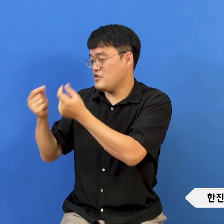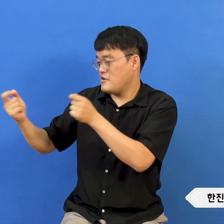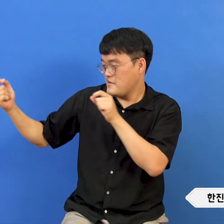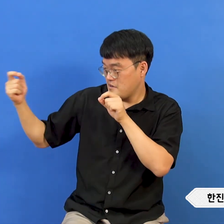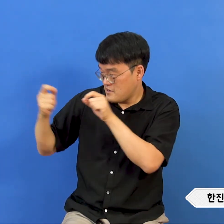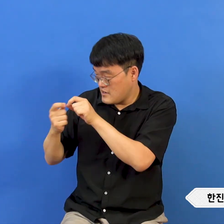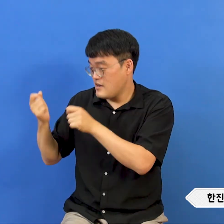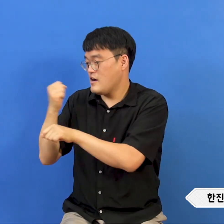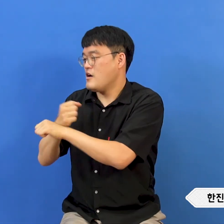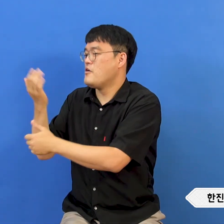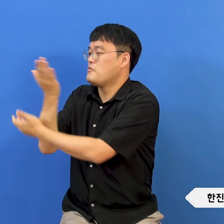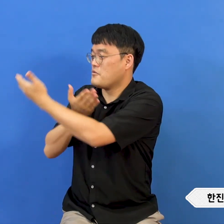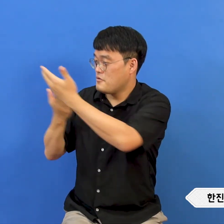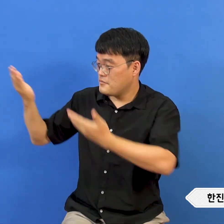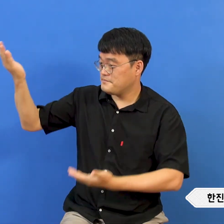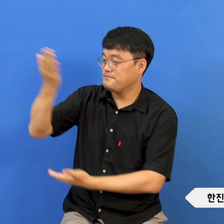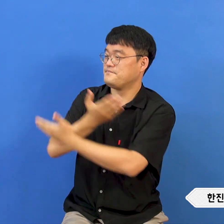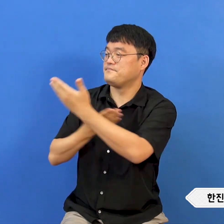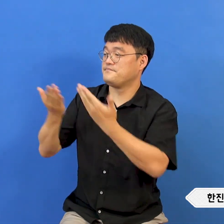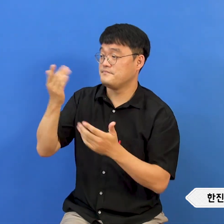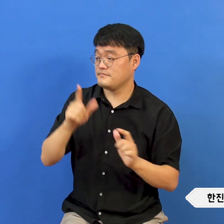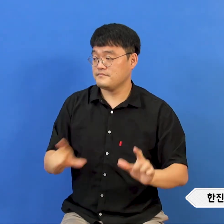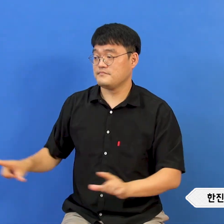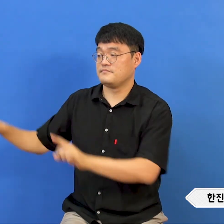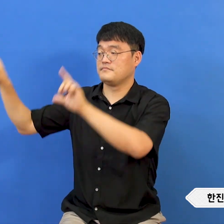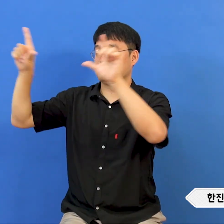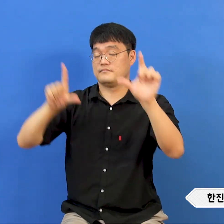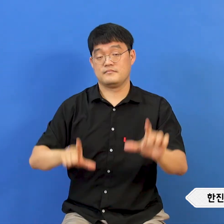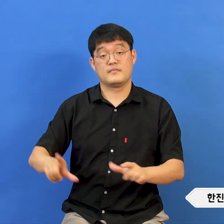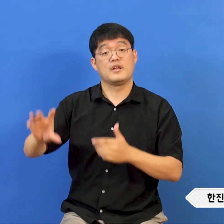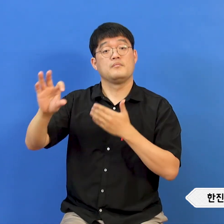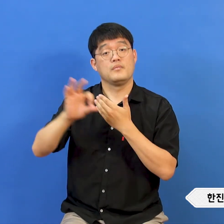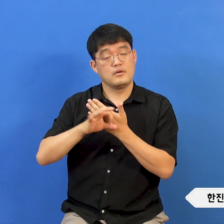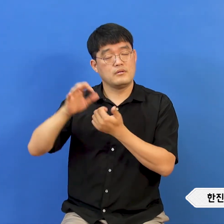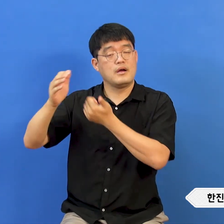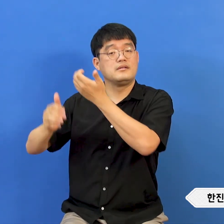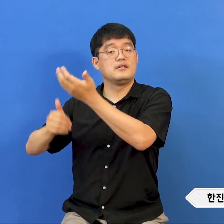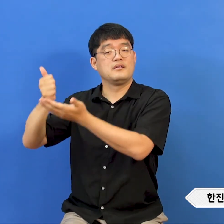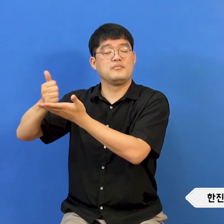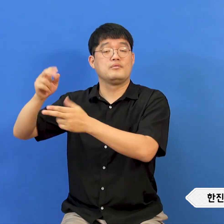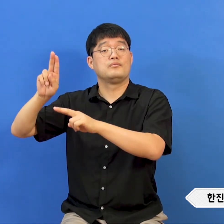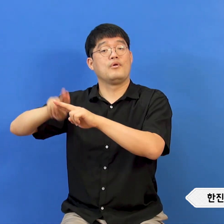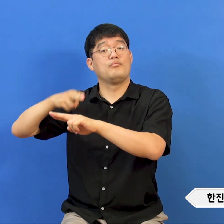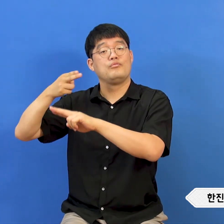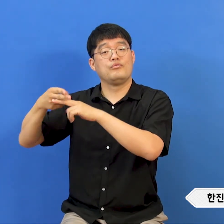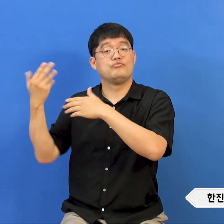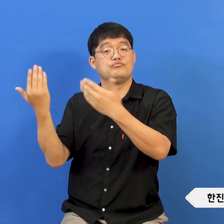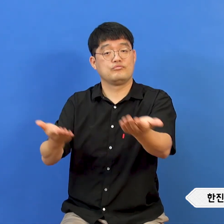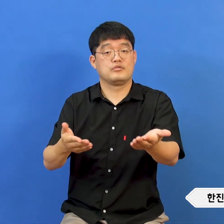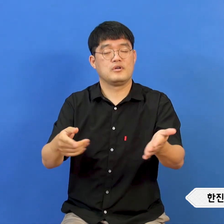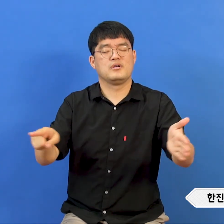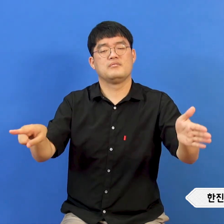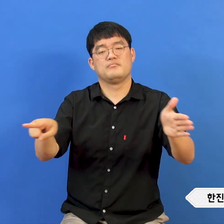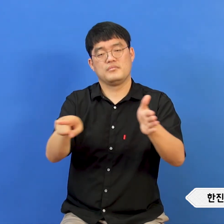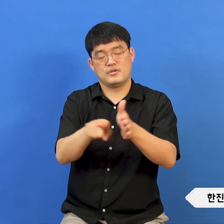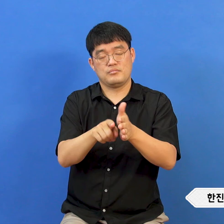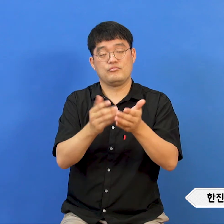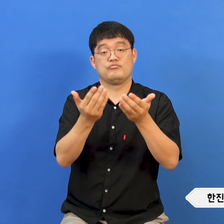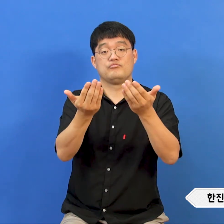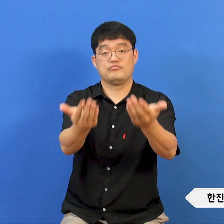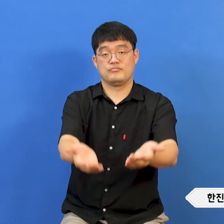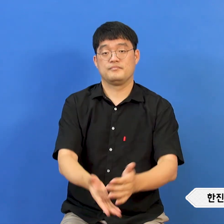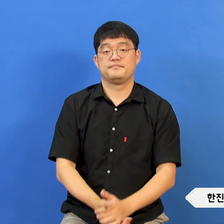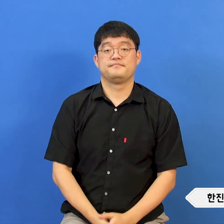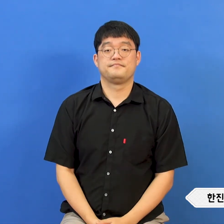모시고 교제하고 교통하면서 살면, 그러면 하나님께서 선물로 큰 믿음을 우리에게 안겨주시게